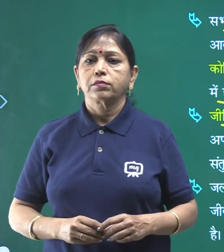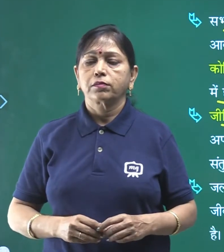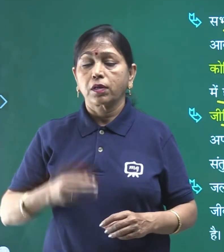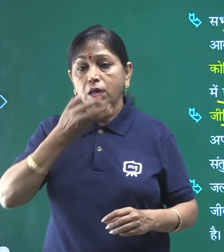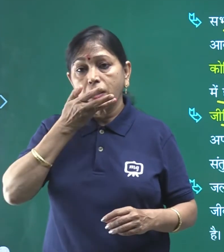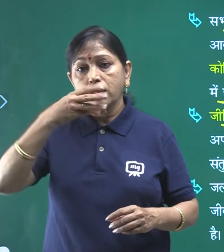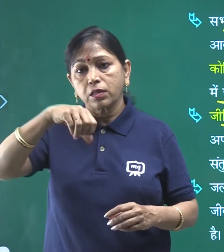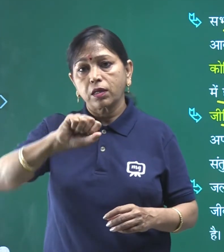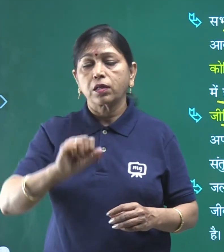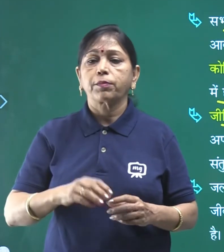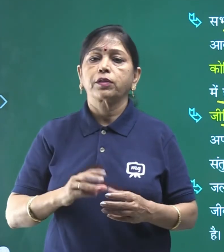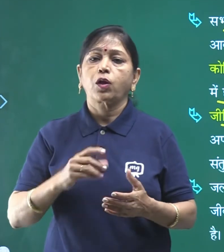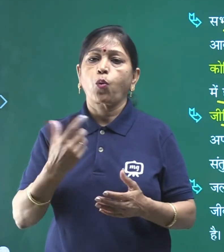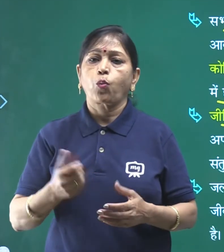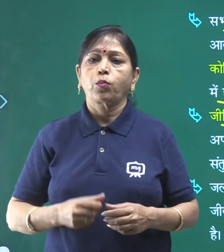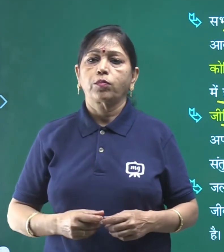मात्रा को